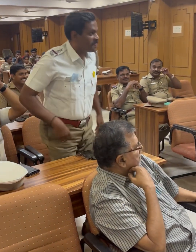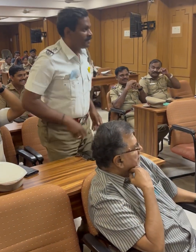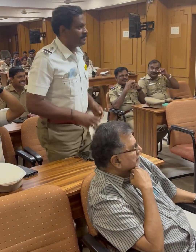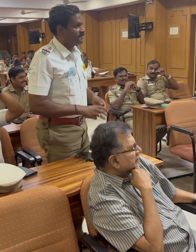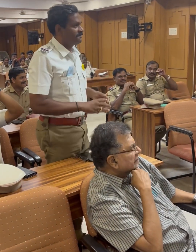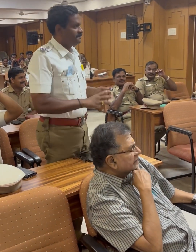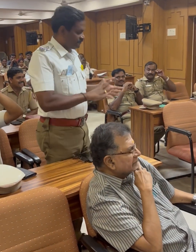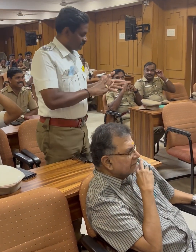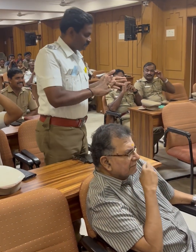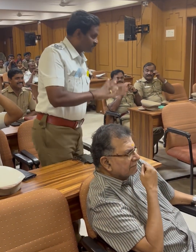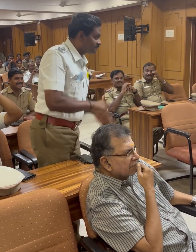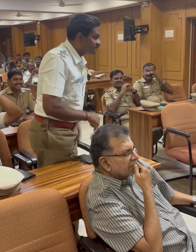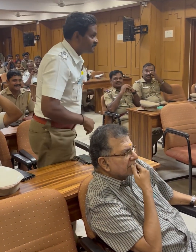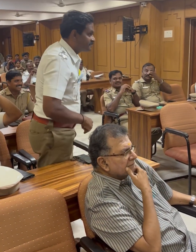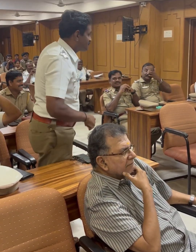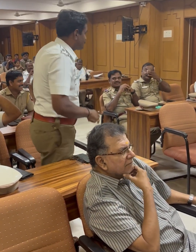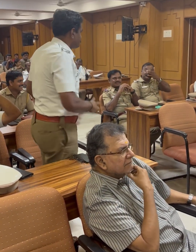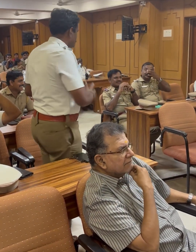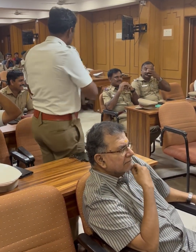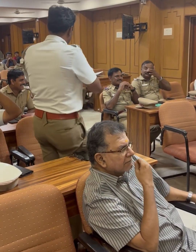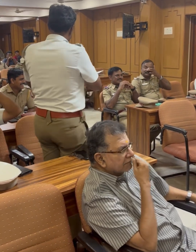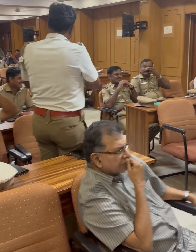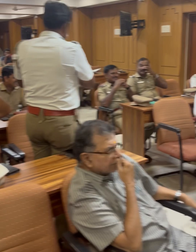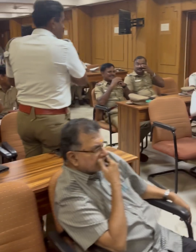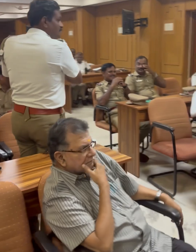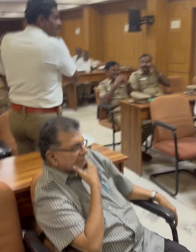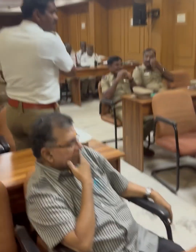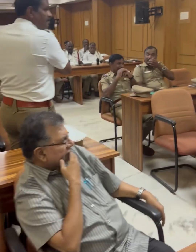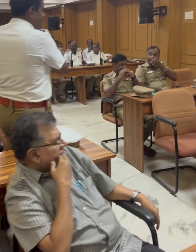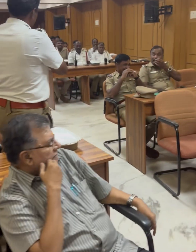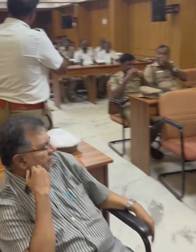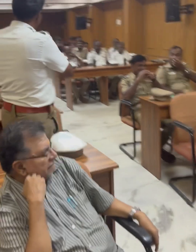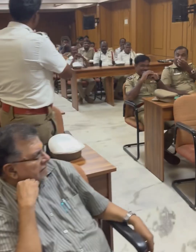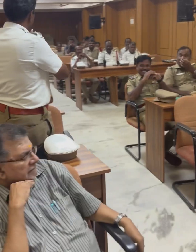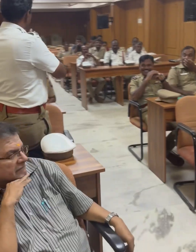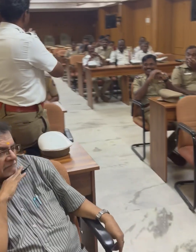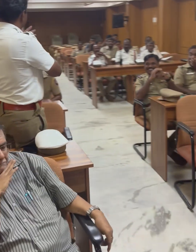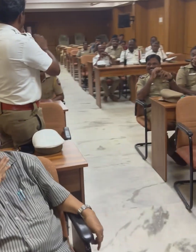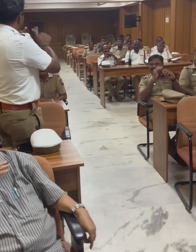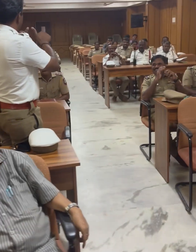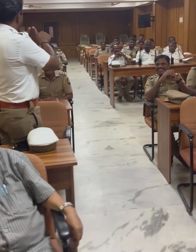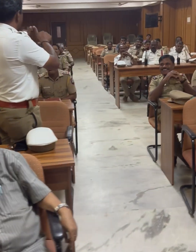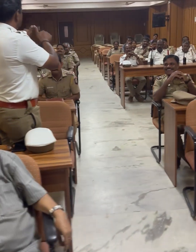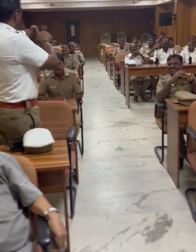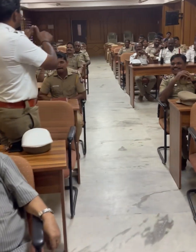Okay. எல்லாரும் பார்க்கணுமா? அவங்க தான் கெஸ் பண்ண போறாங்க. நீங்க உங்க பேர் என்னது?